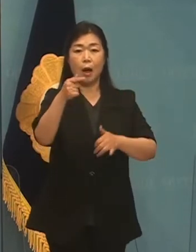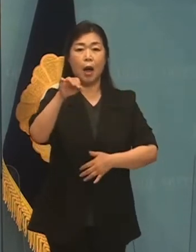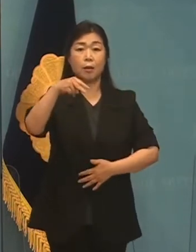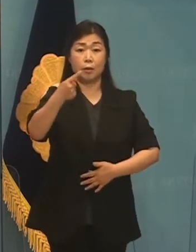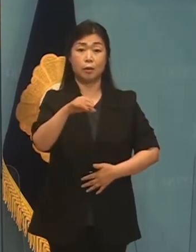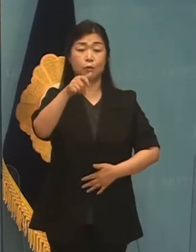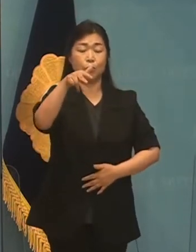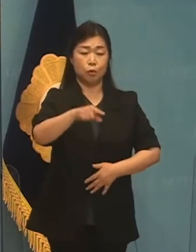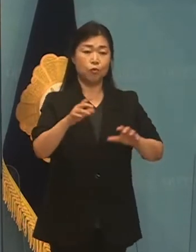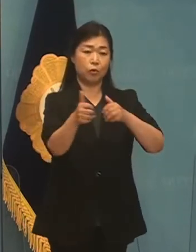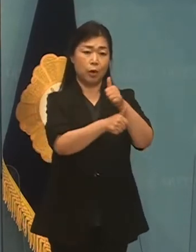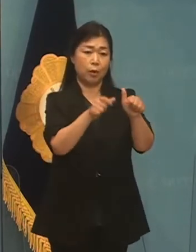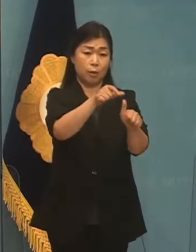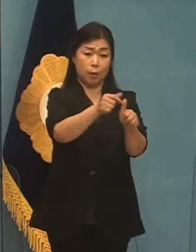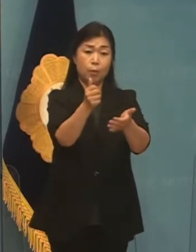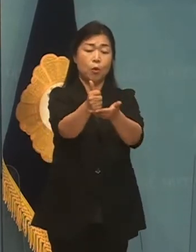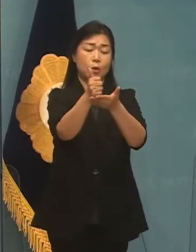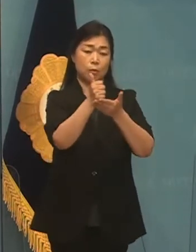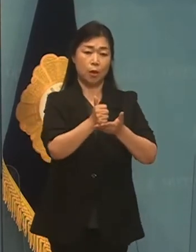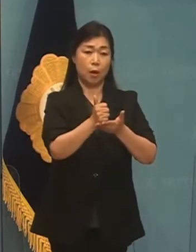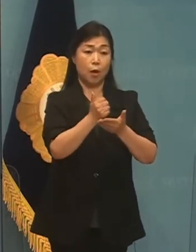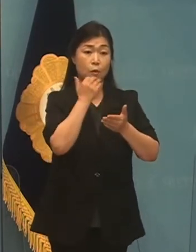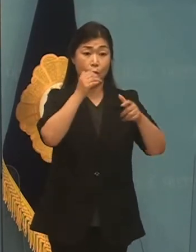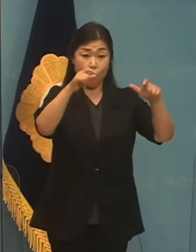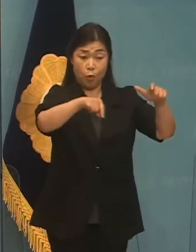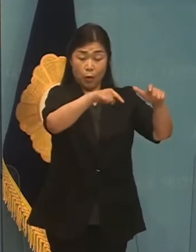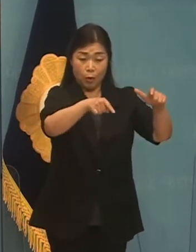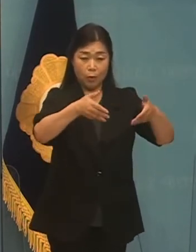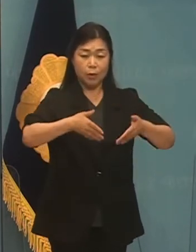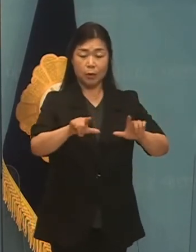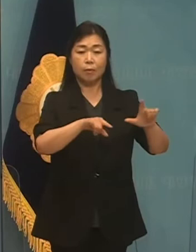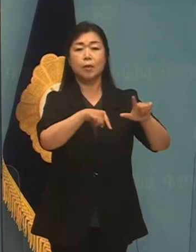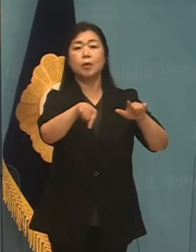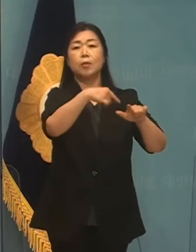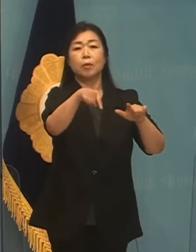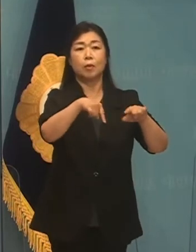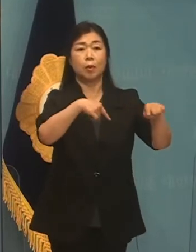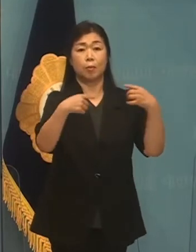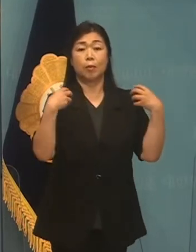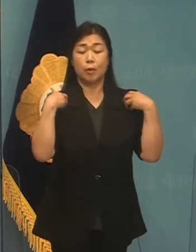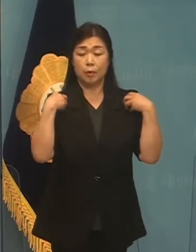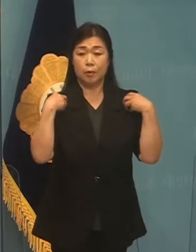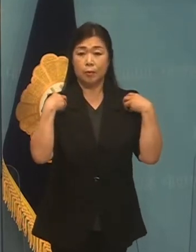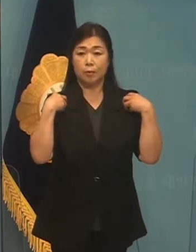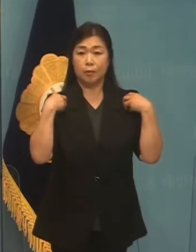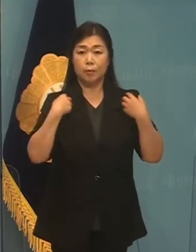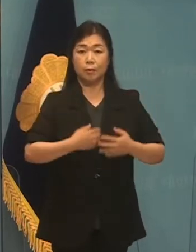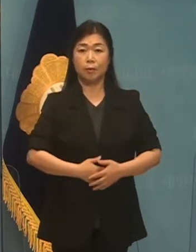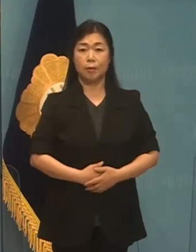국회의원을 영입했습니다. 서울 지역구는 현직 방역위원장으로서